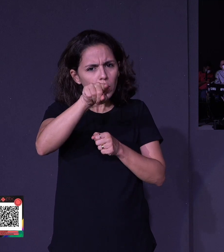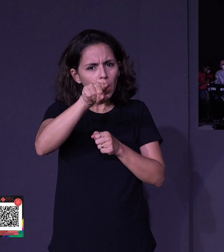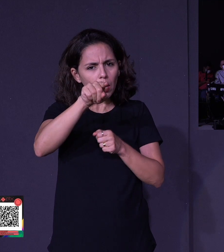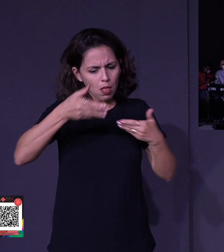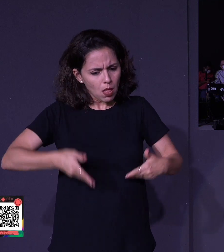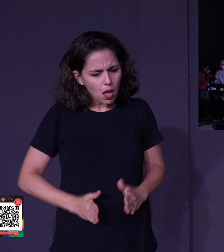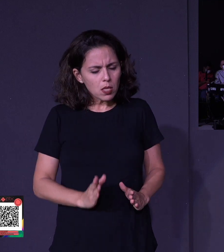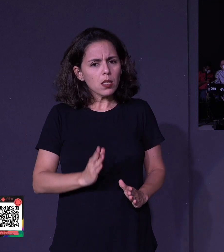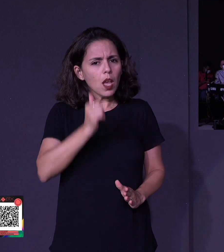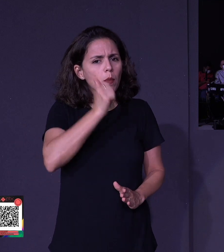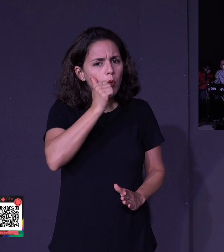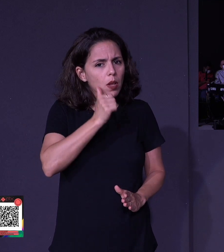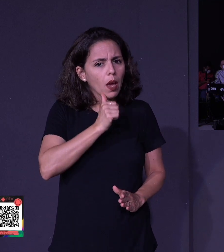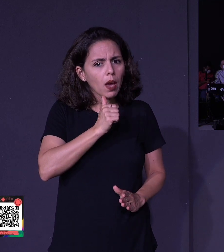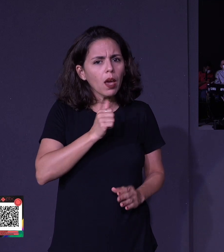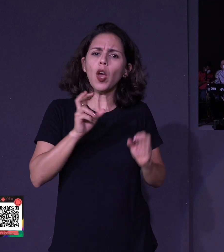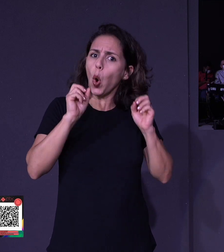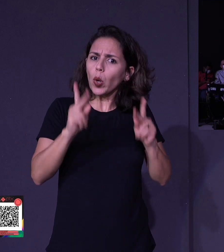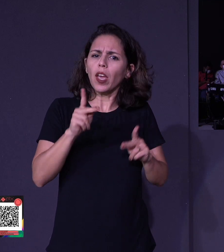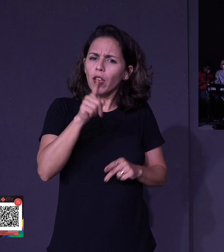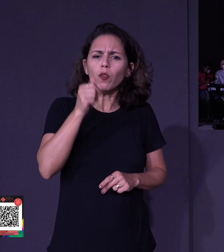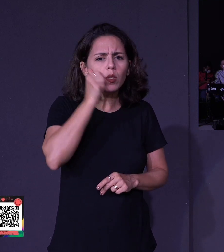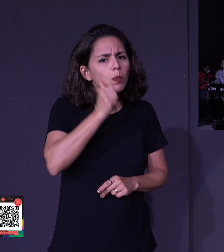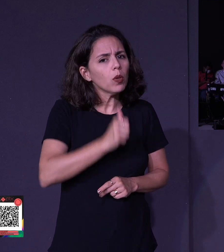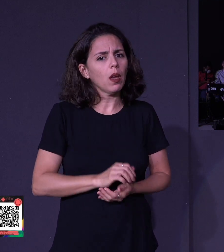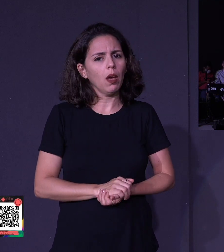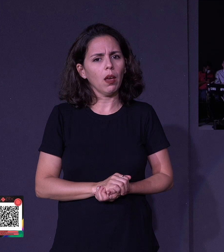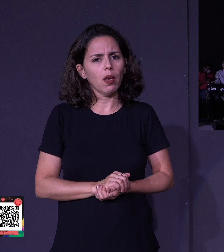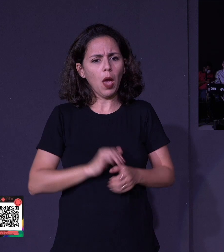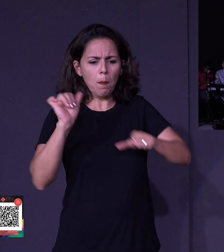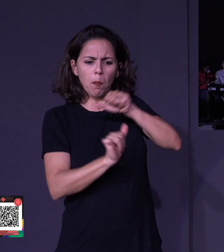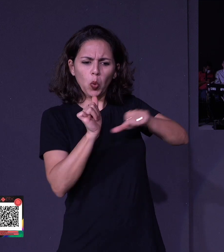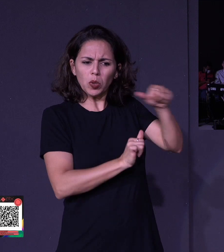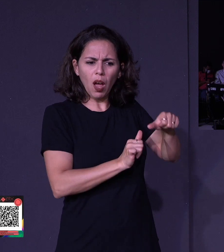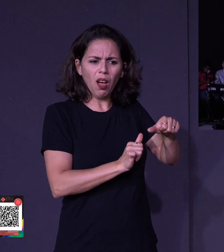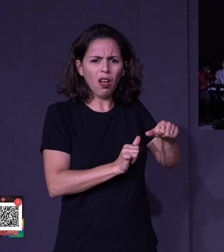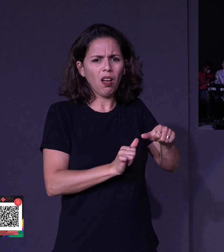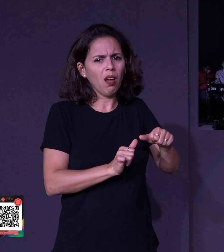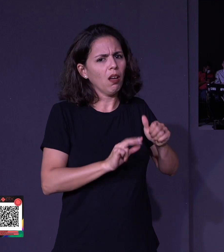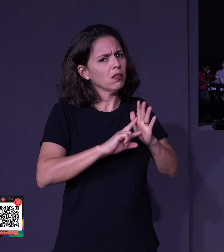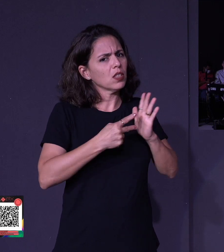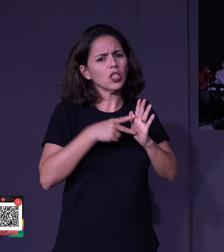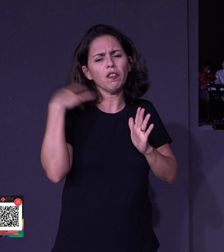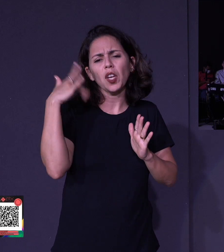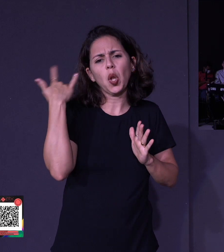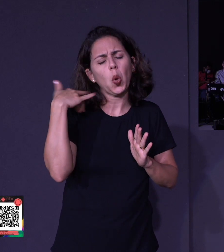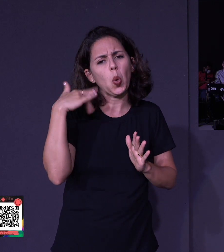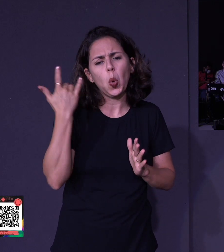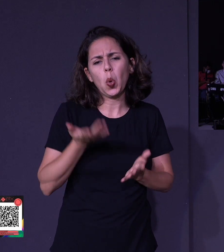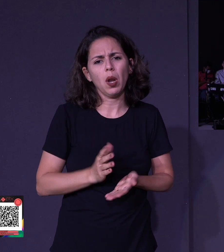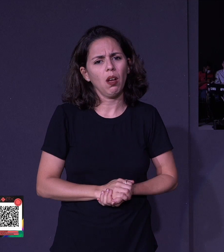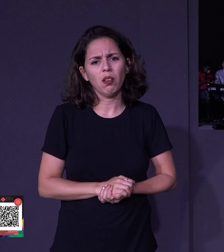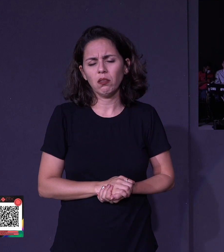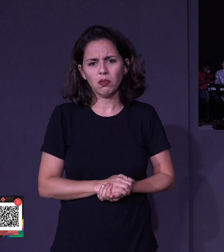É loucura. Como Paulo diz aos Romanos, como pode o vaso se voltar para o oleiro e dizer: por que me fizestes assim?